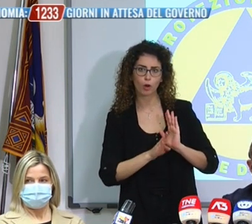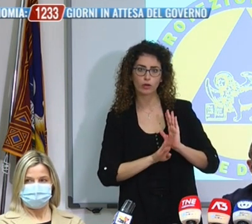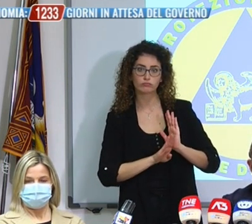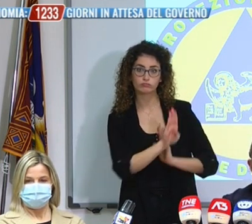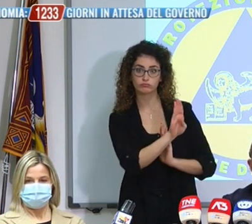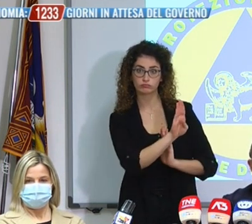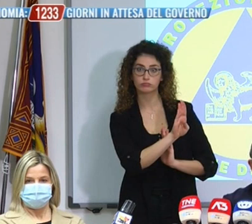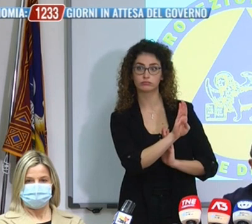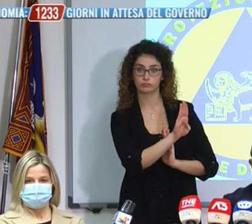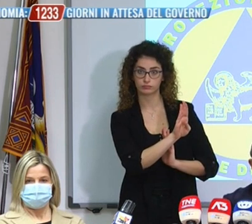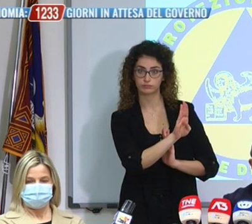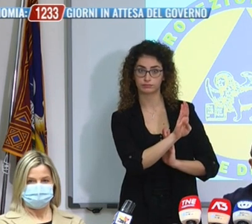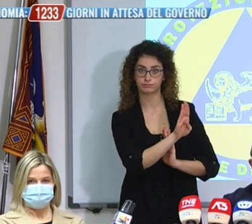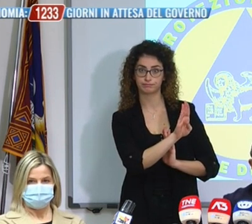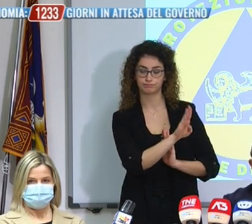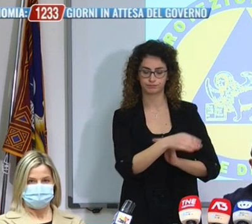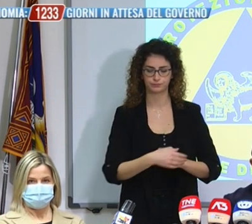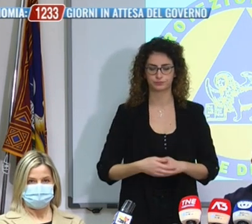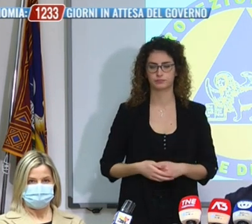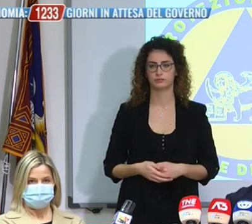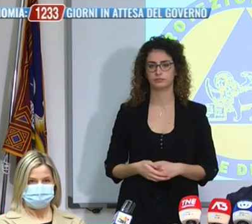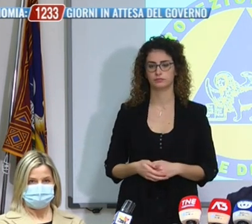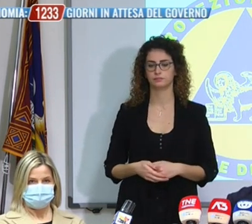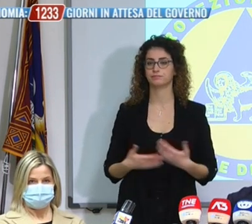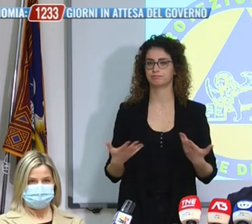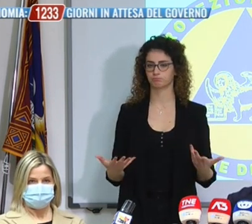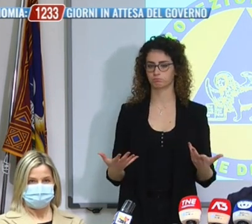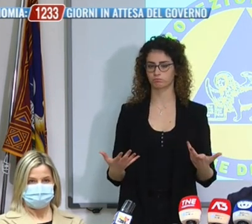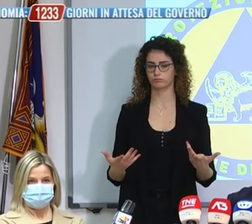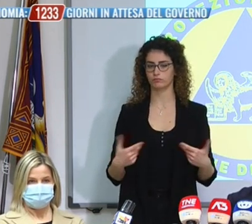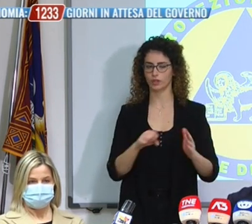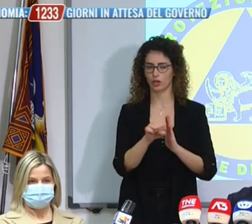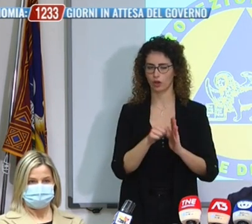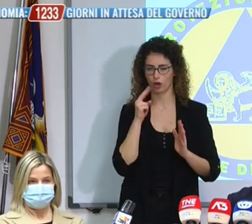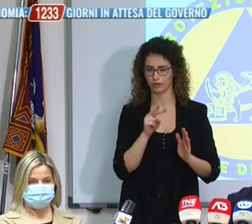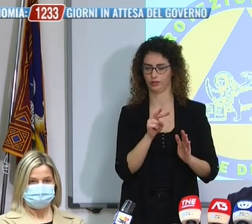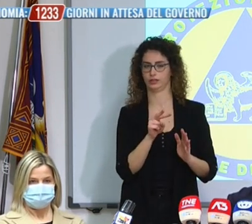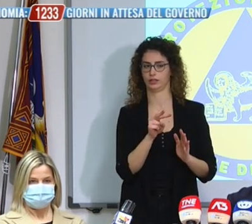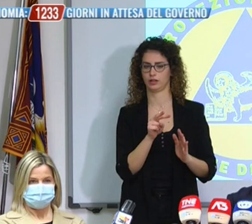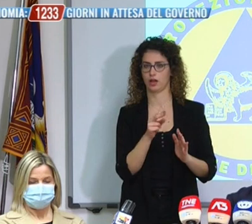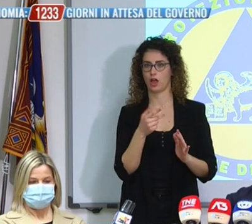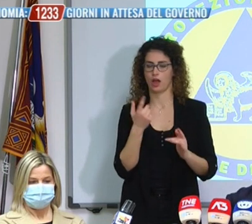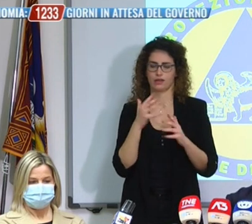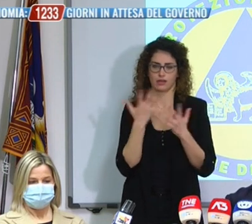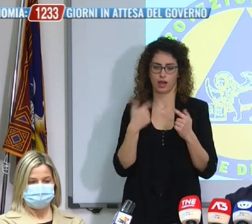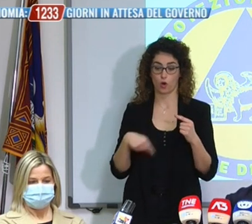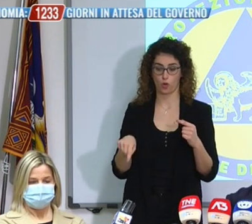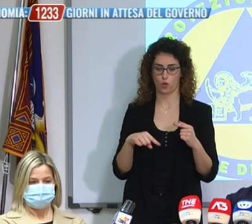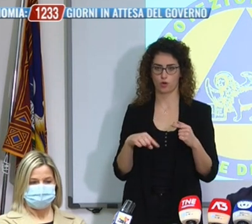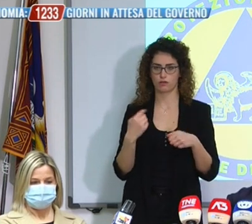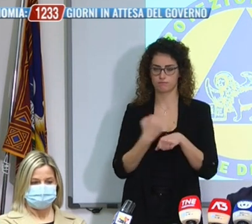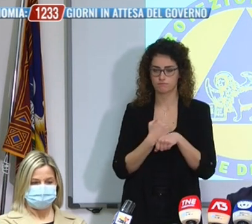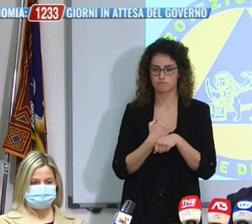cioè la curva si impenna in maniera importante. Quindi alla luce di tutto questo è ovvio che noi ci stiamo ovviamente